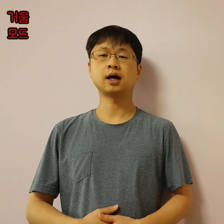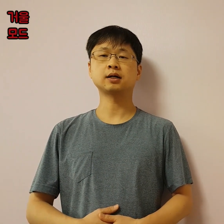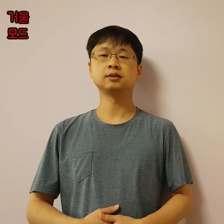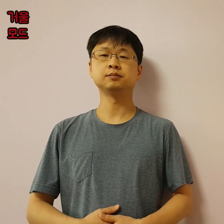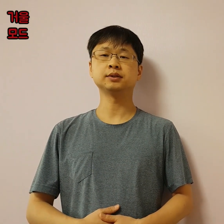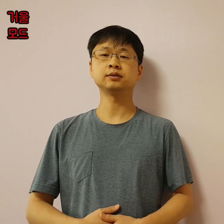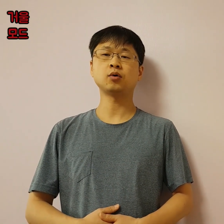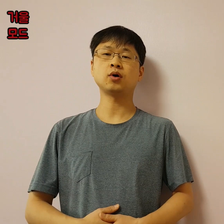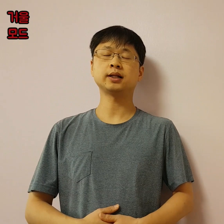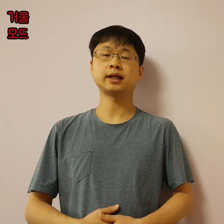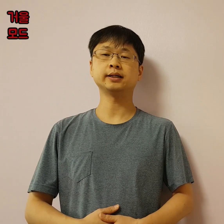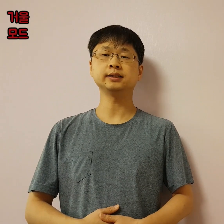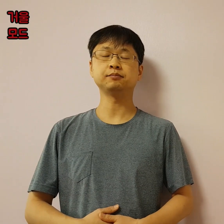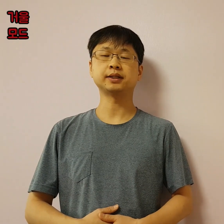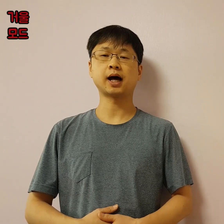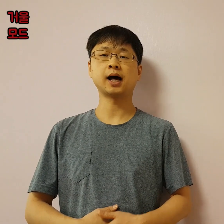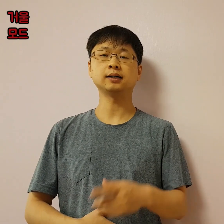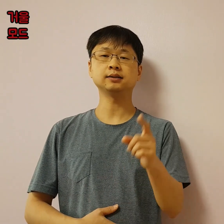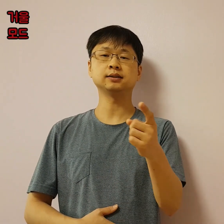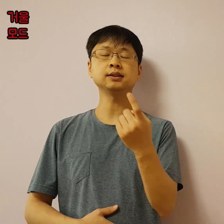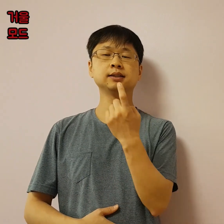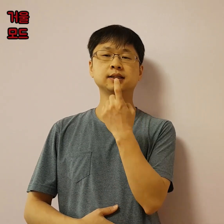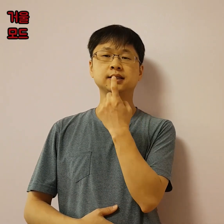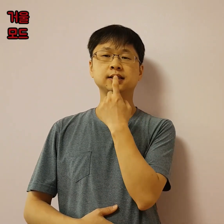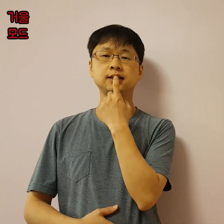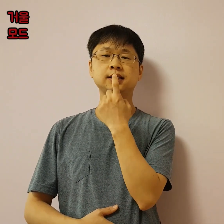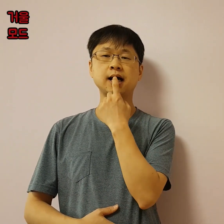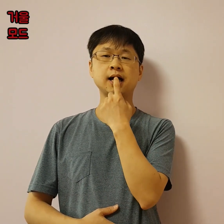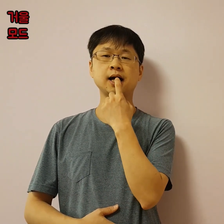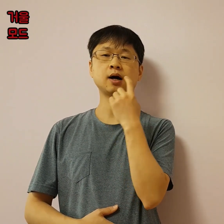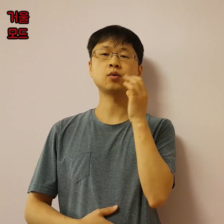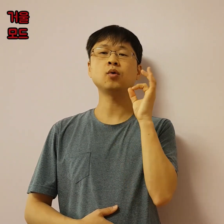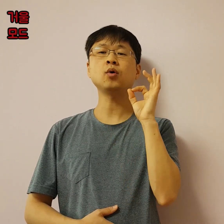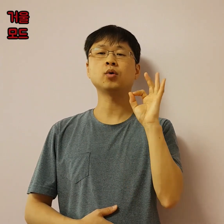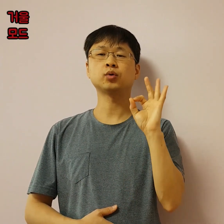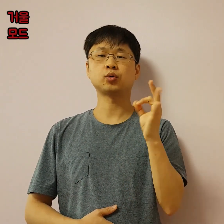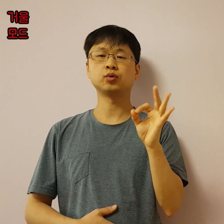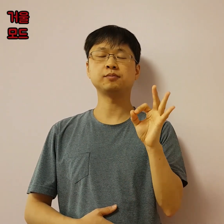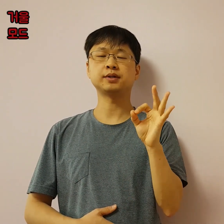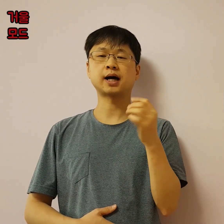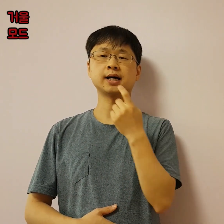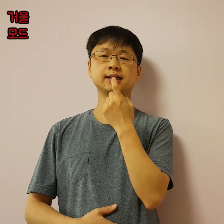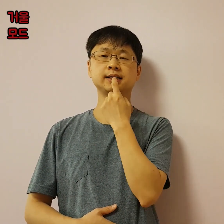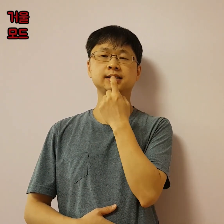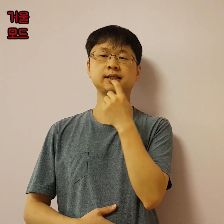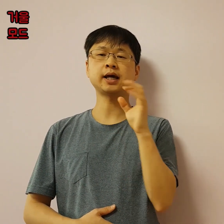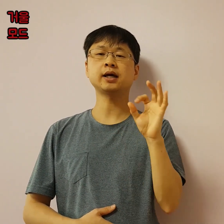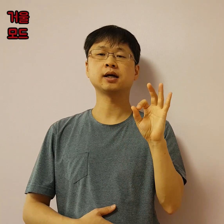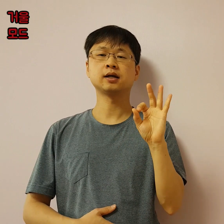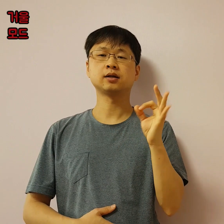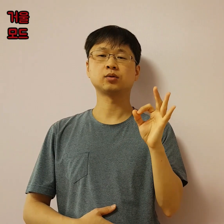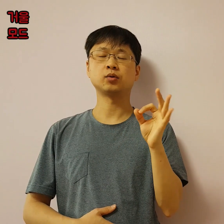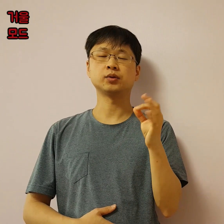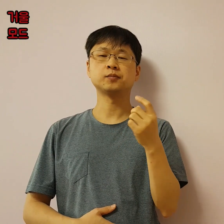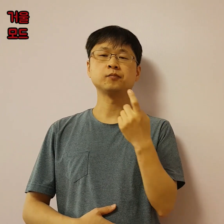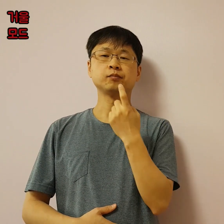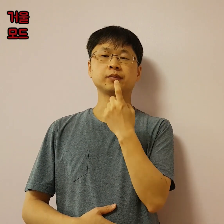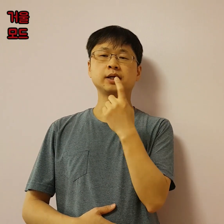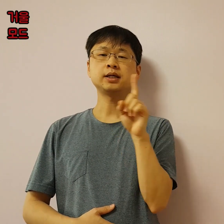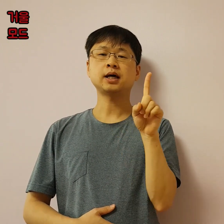알아보겠습니다. 금은동 할 때 은입니다. 은은 희다 하고 돈입니다. 흰색 돈.